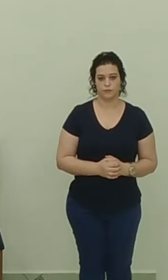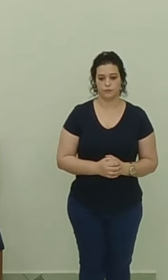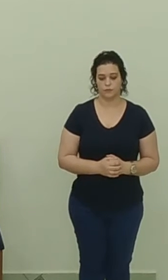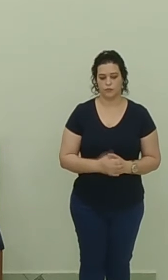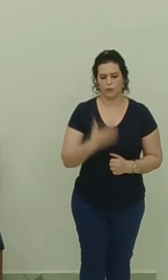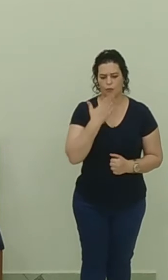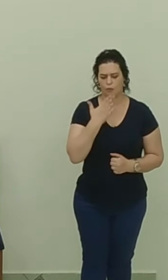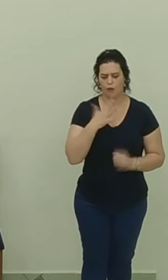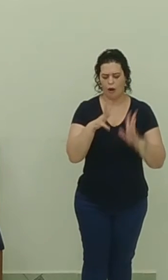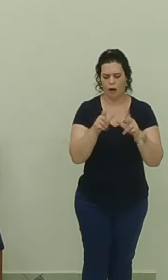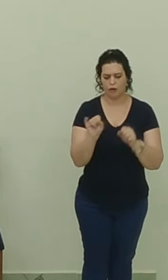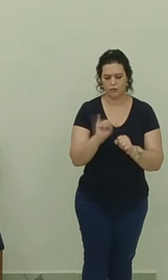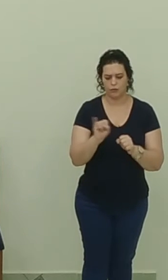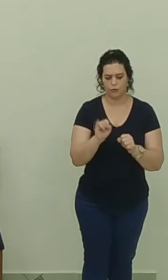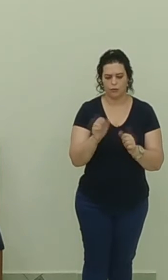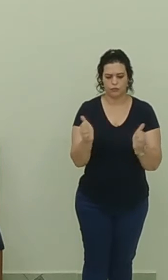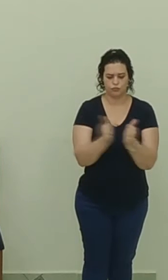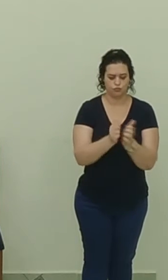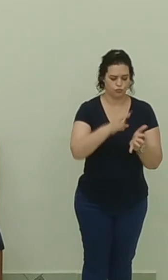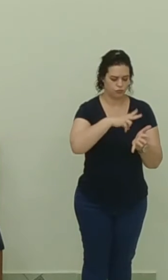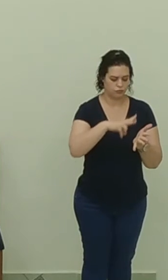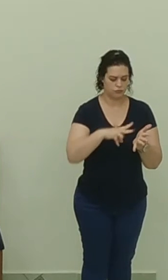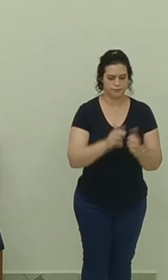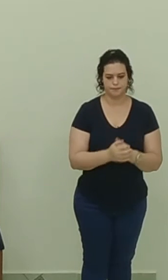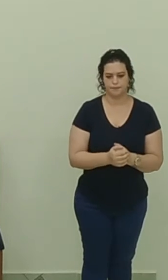Peço aos irmãos que acompanhem a leitura que farei.